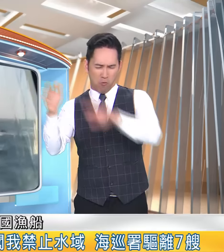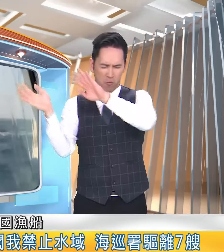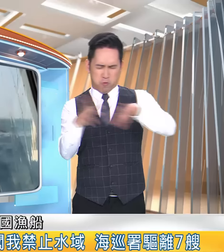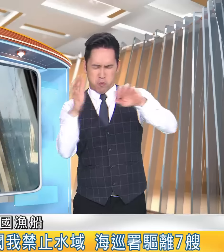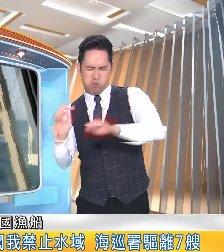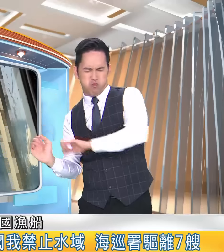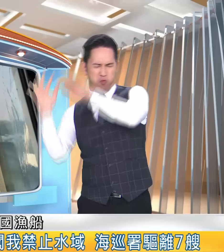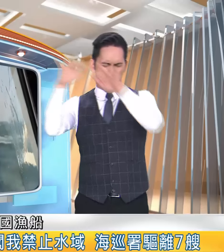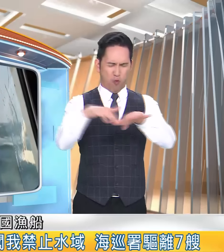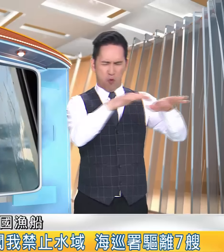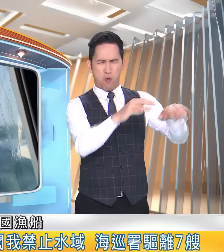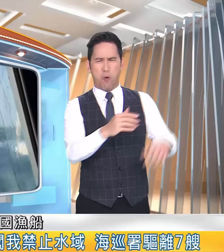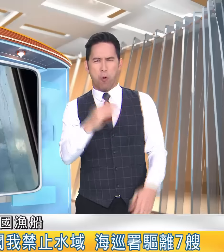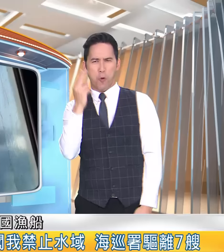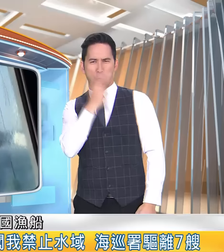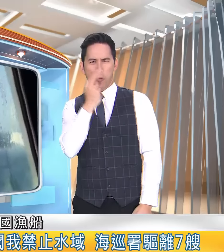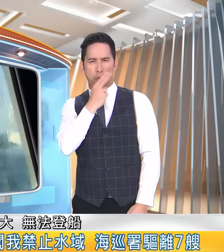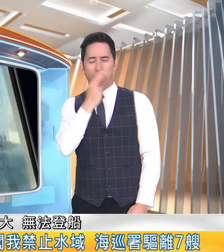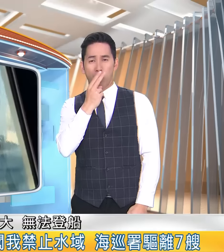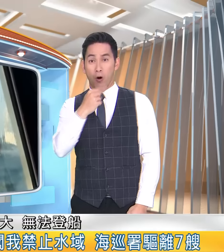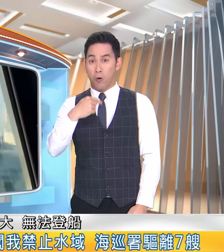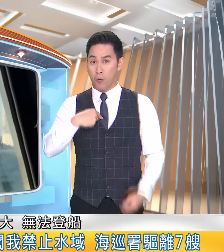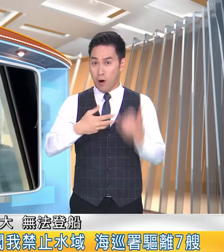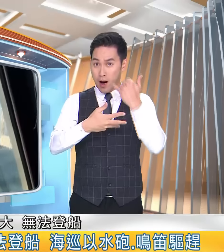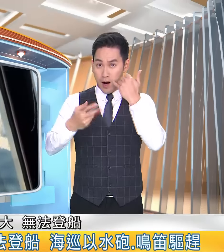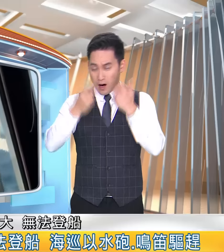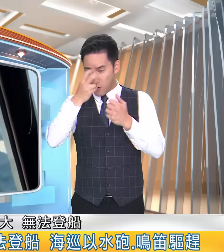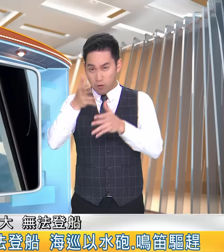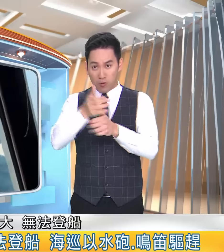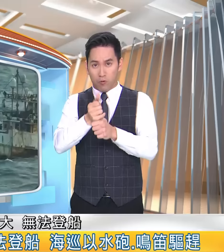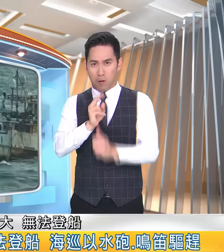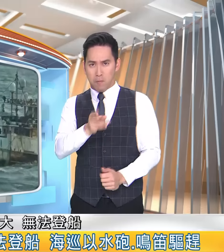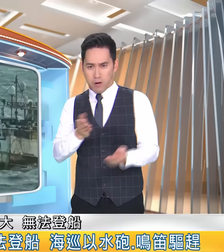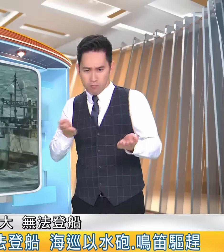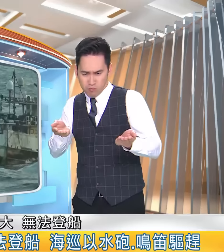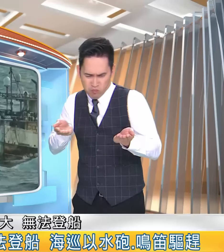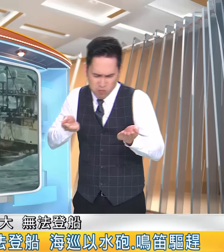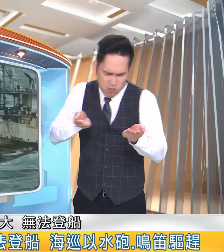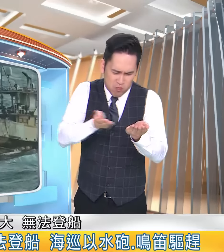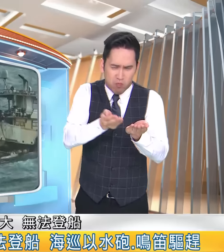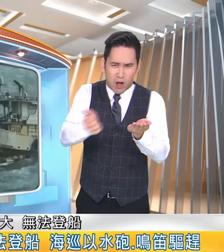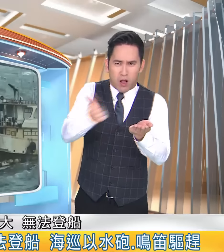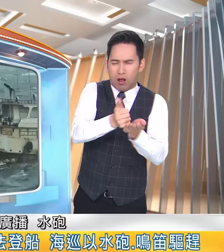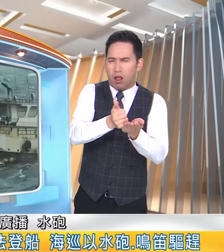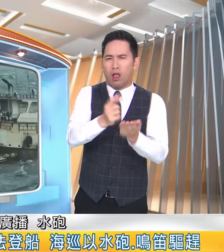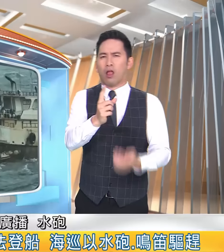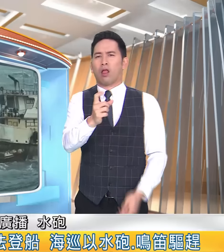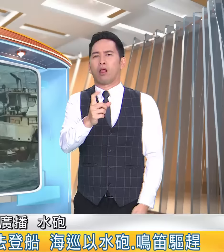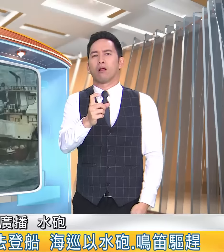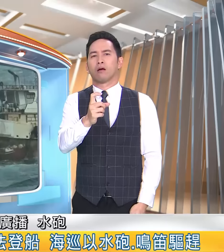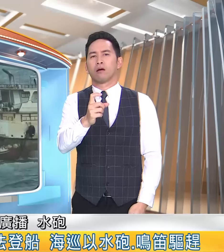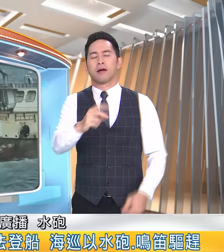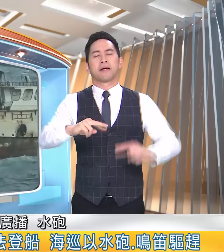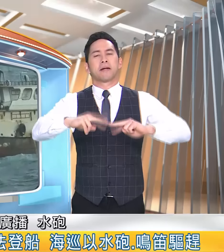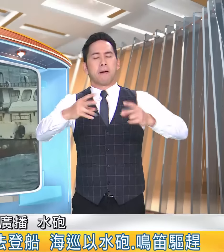中国渔船，但因为风浪太大，无法登船，所以舰艇是以广